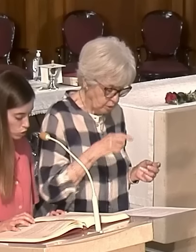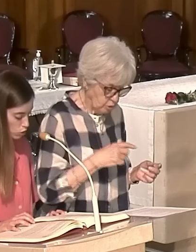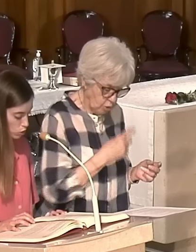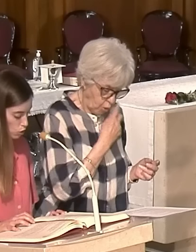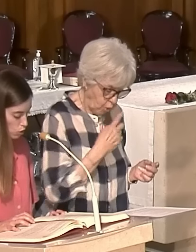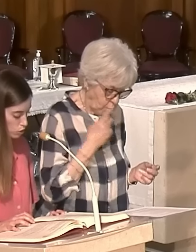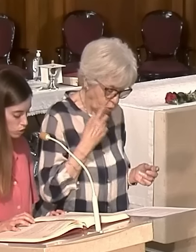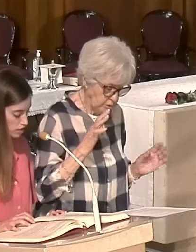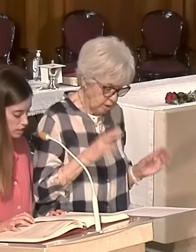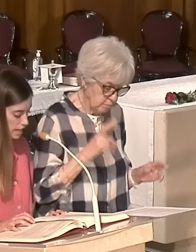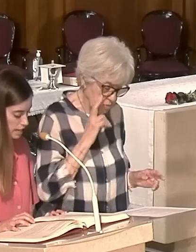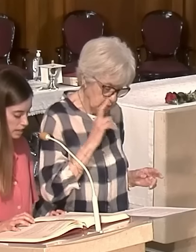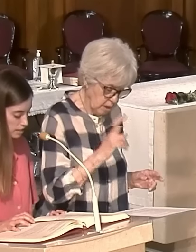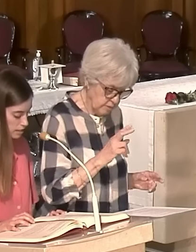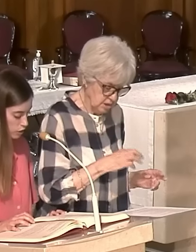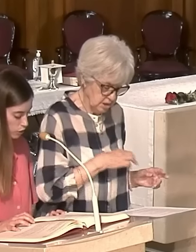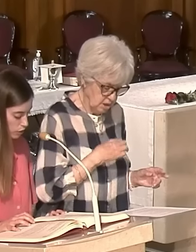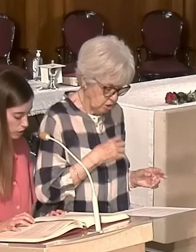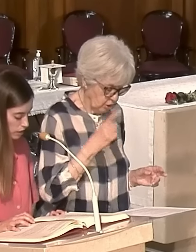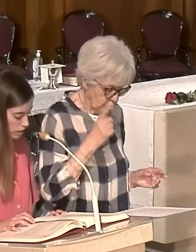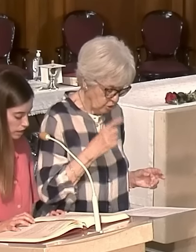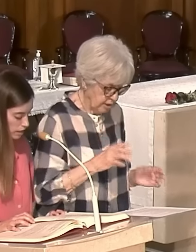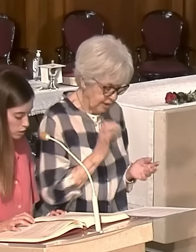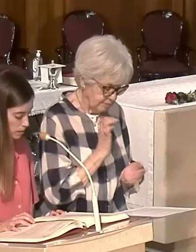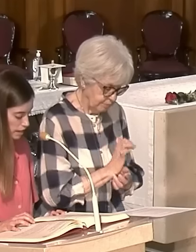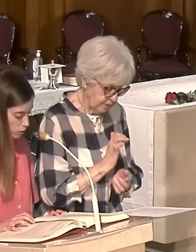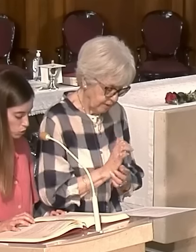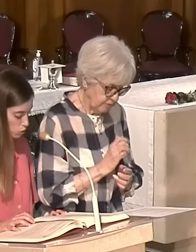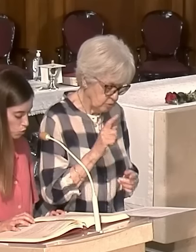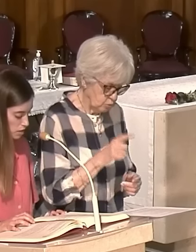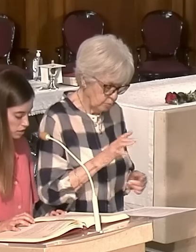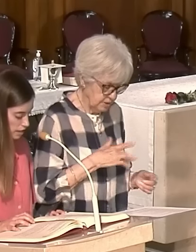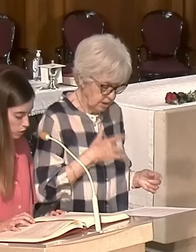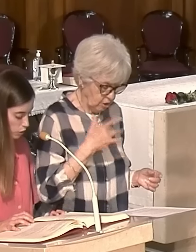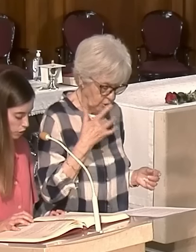Nuestros ojos están en el Señor, esperando su misericordia.